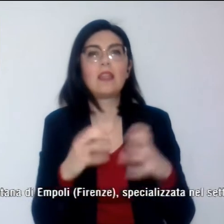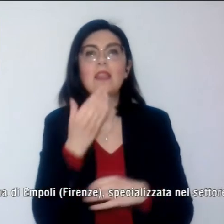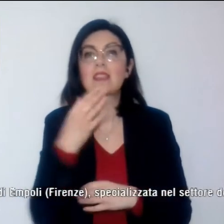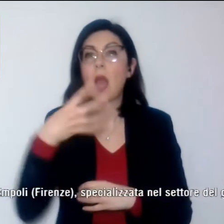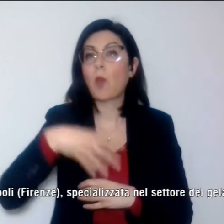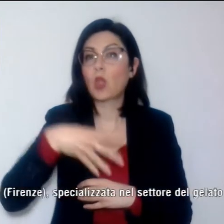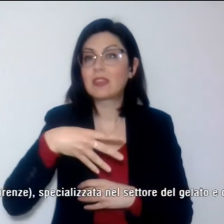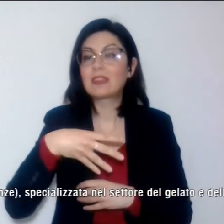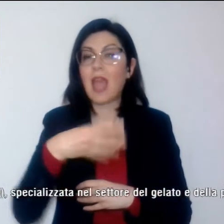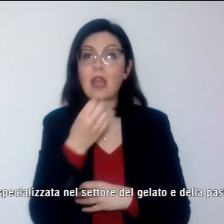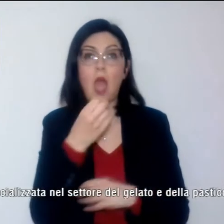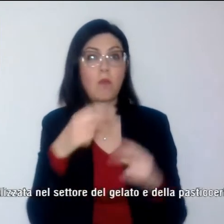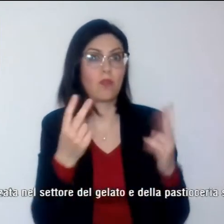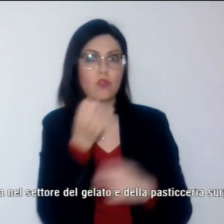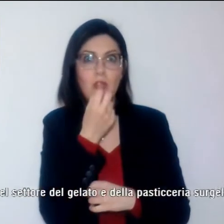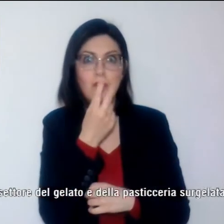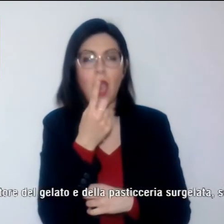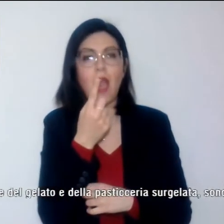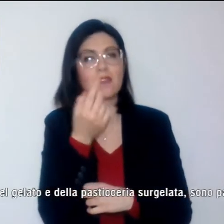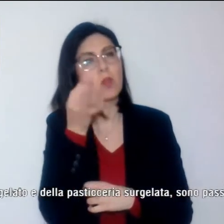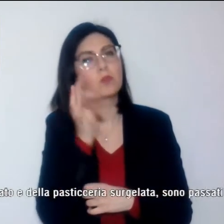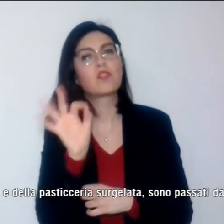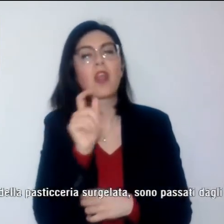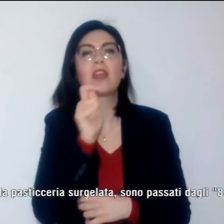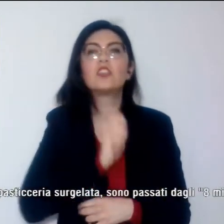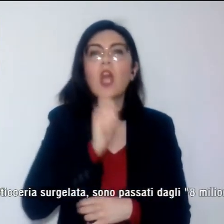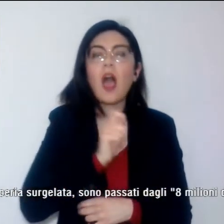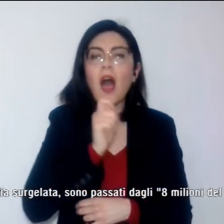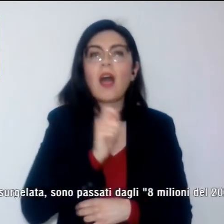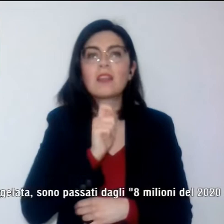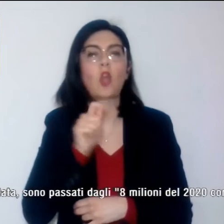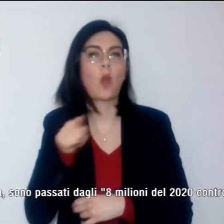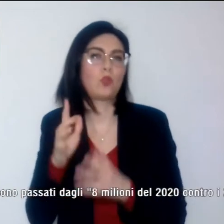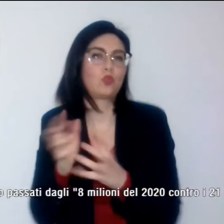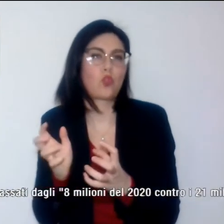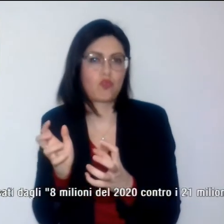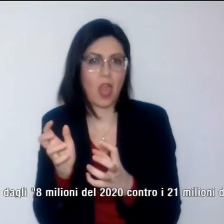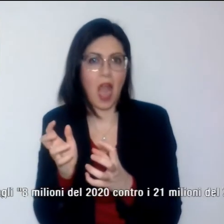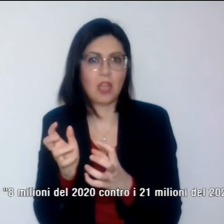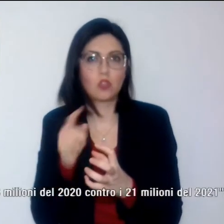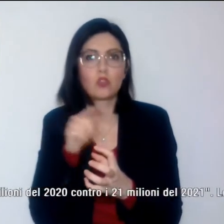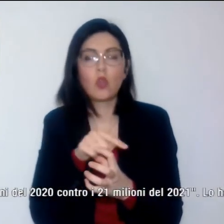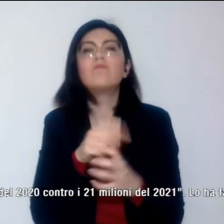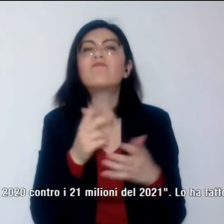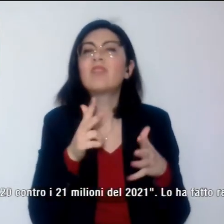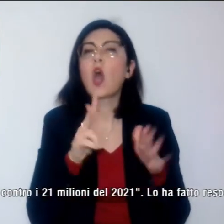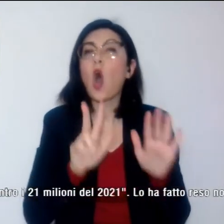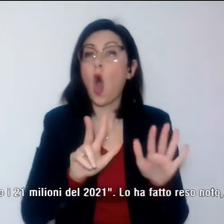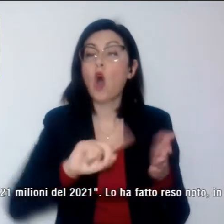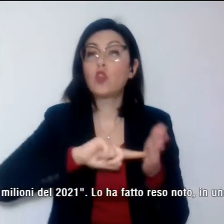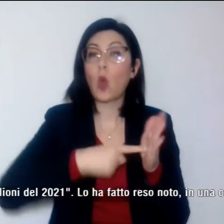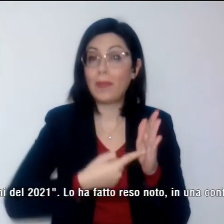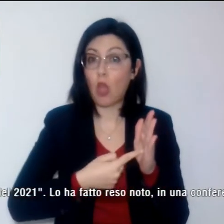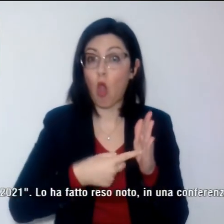specializzata nel settore del gelato e della pasticceria surgelata sono passati dagli 8 milioni del 2020